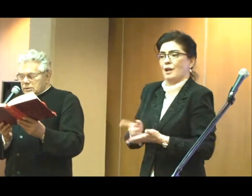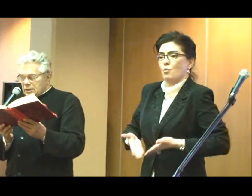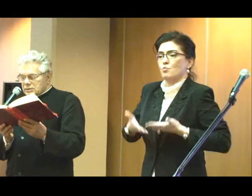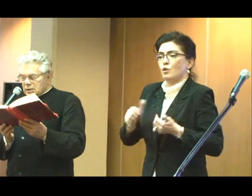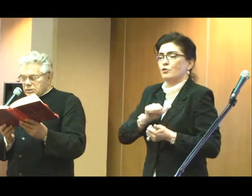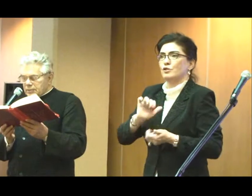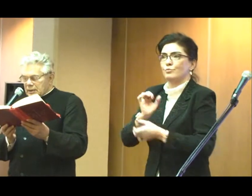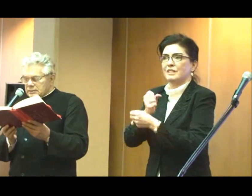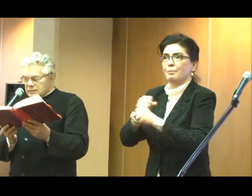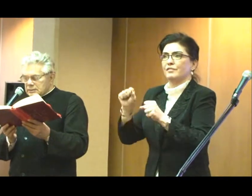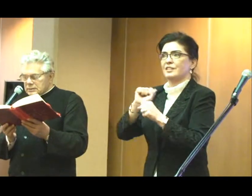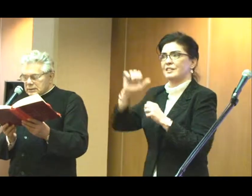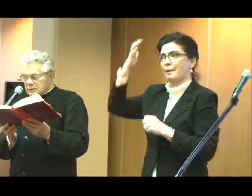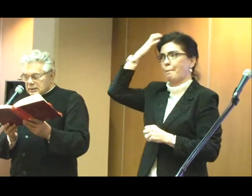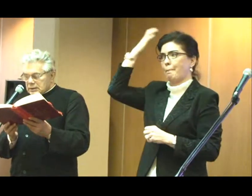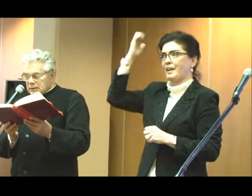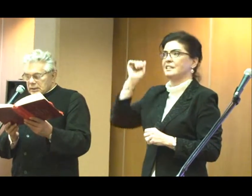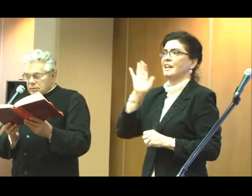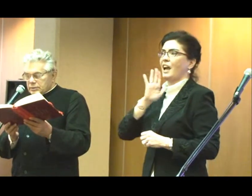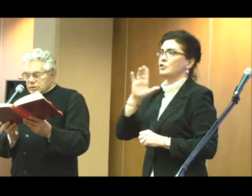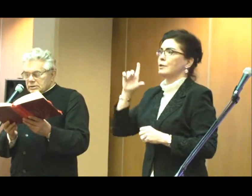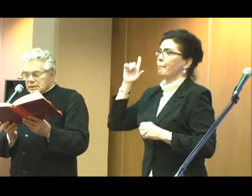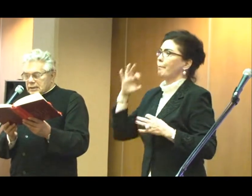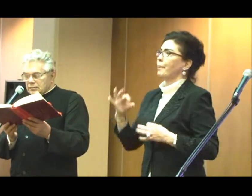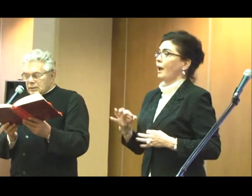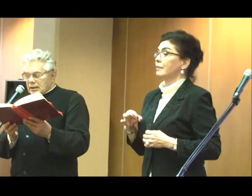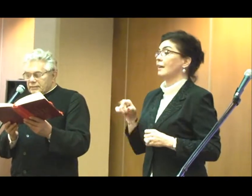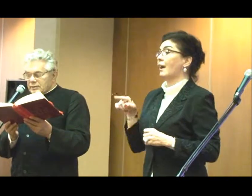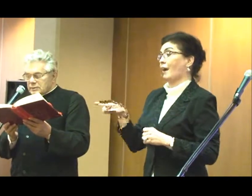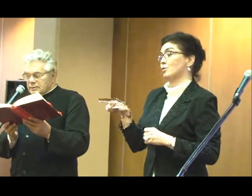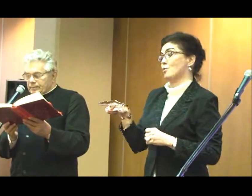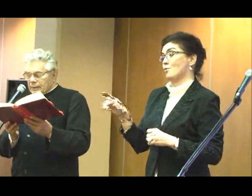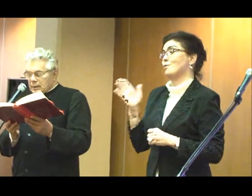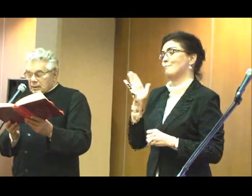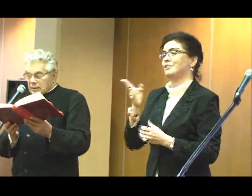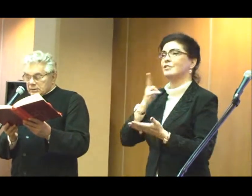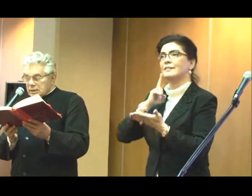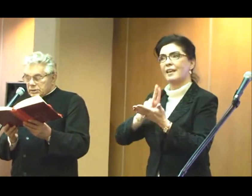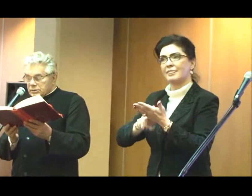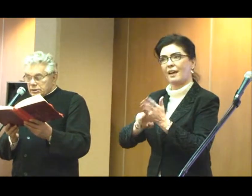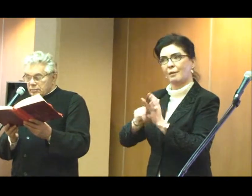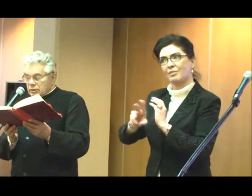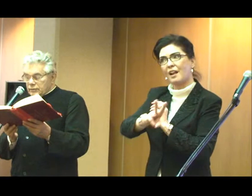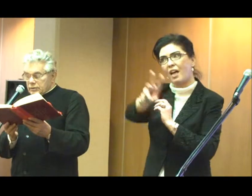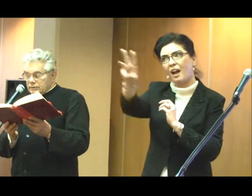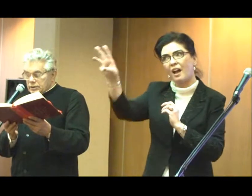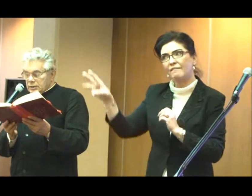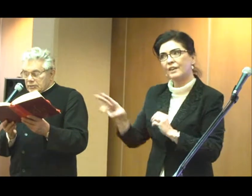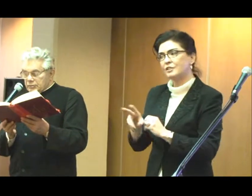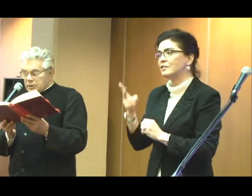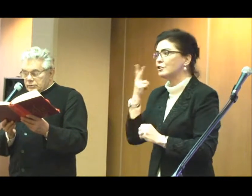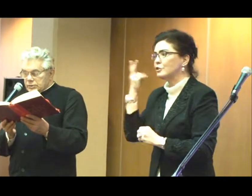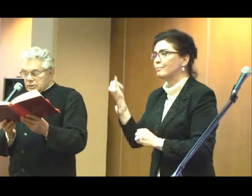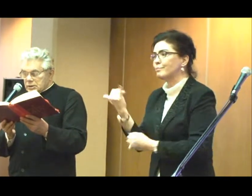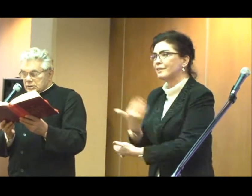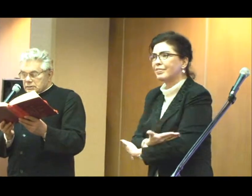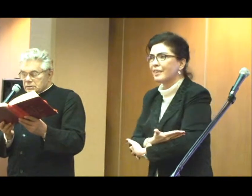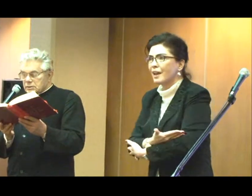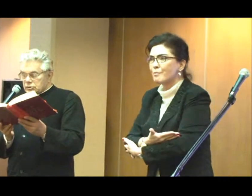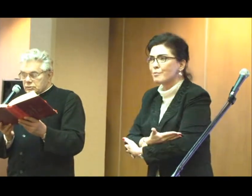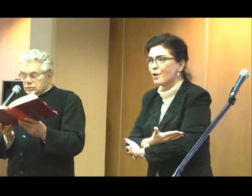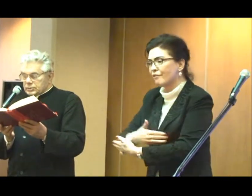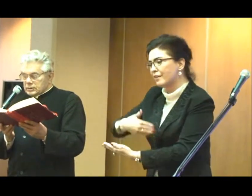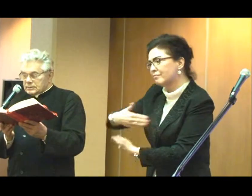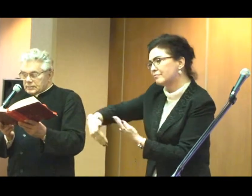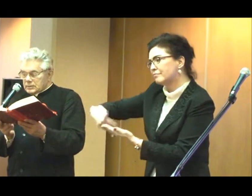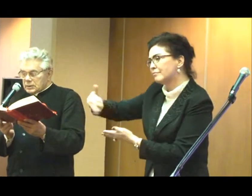którym jest Mesjasz Pan. A to będzie znakiem dla was. Znajdziecie niemowlę owinięte w pieluszki,